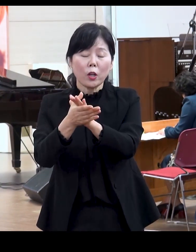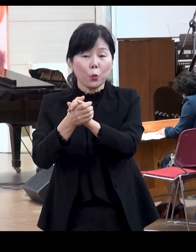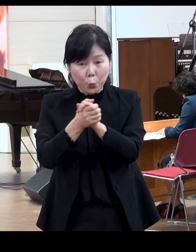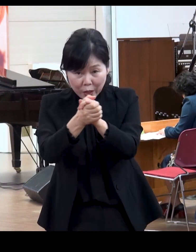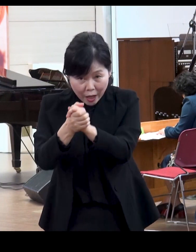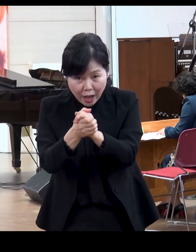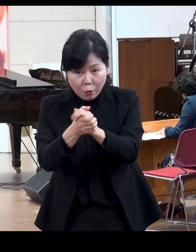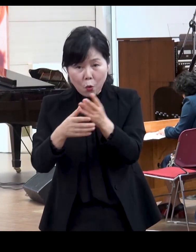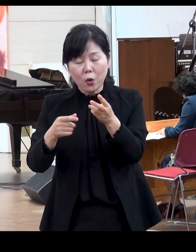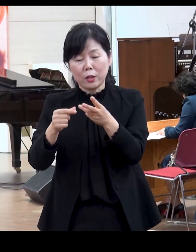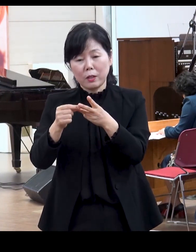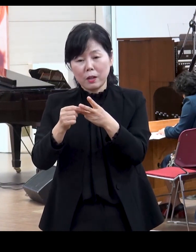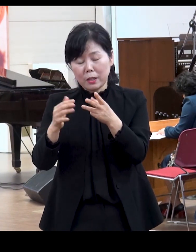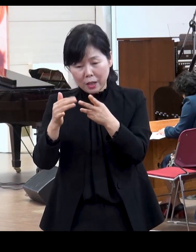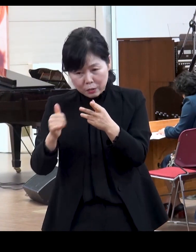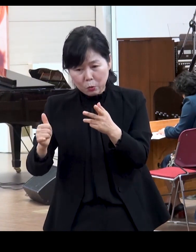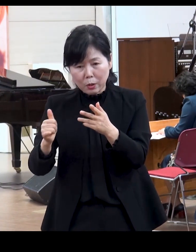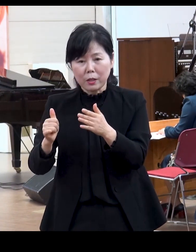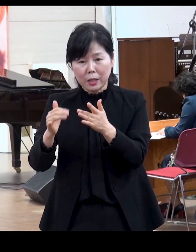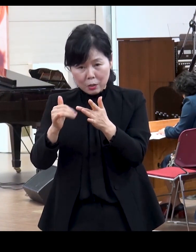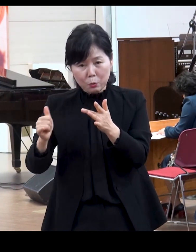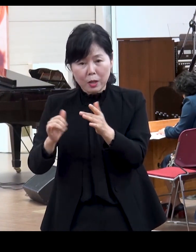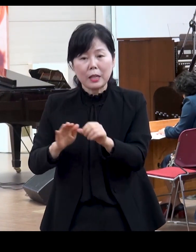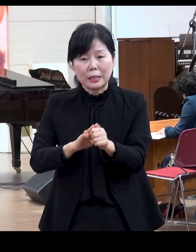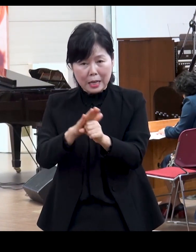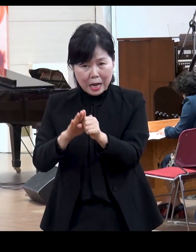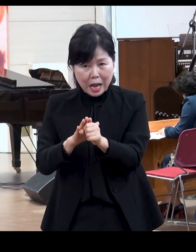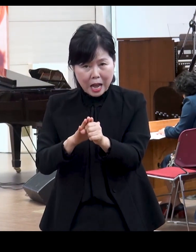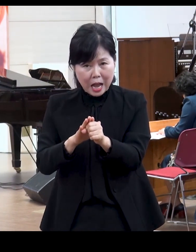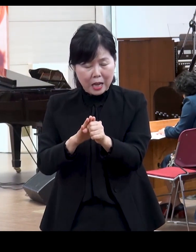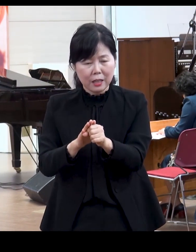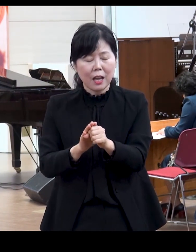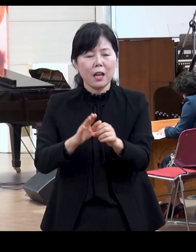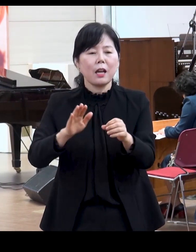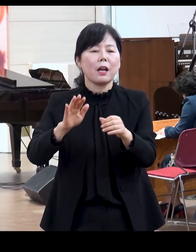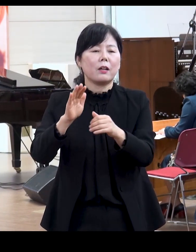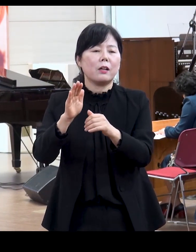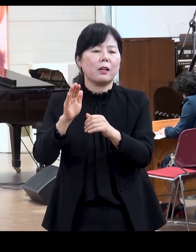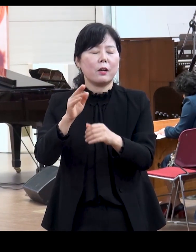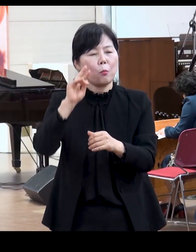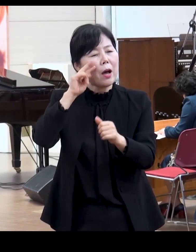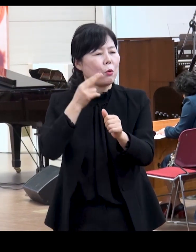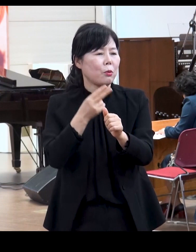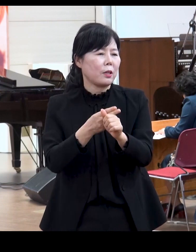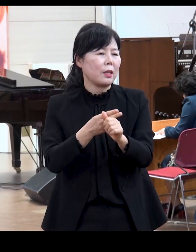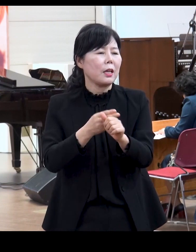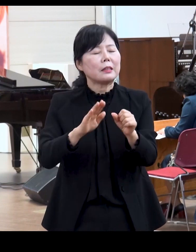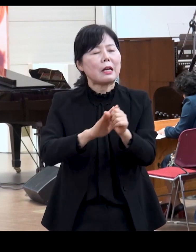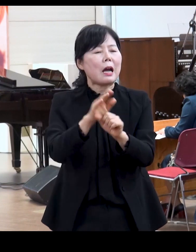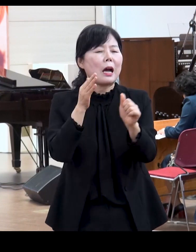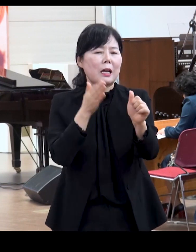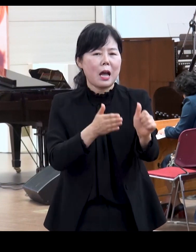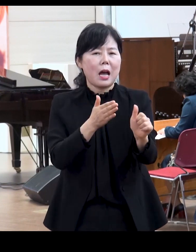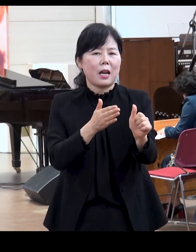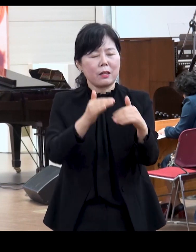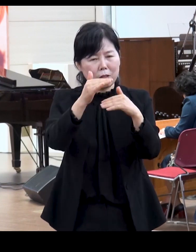비밀, 이것이 바로 바울이 오늘 말씀을 통해서 하고 있는 권면 속에 담겨있는 굉장히 중요한 비밀이죠.